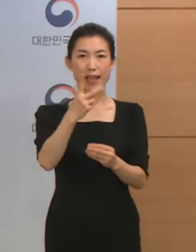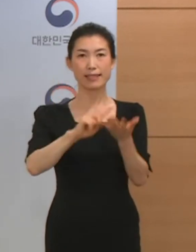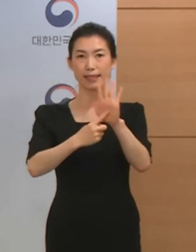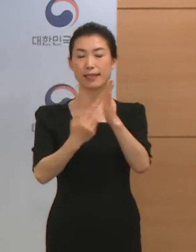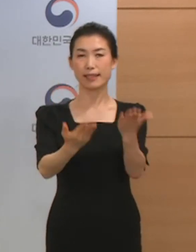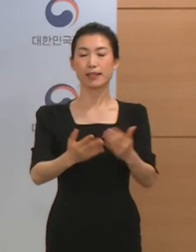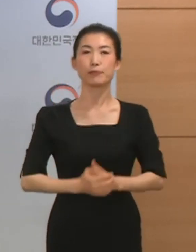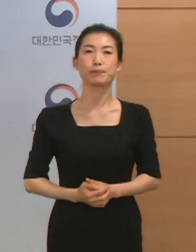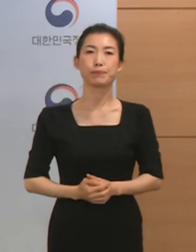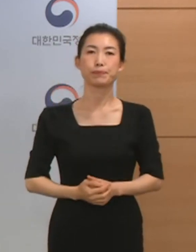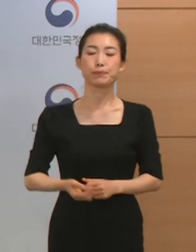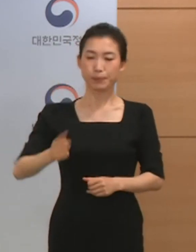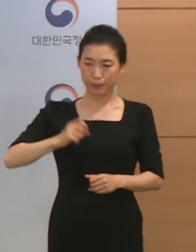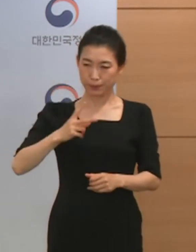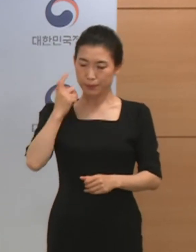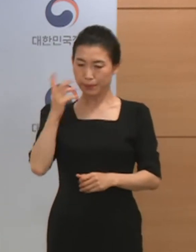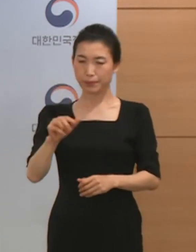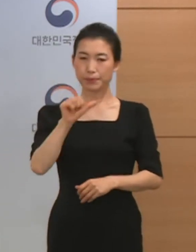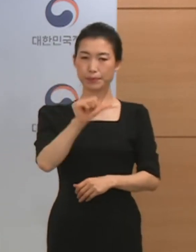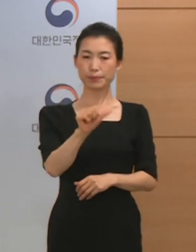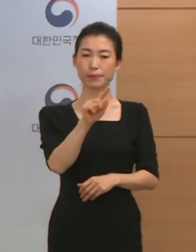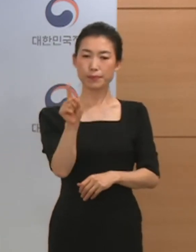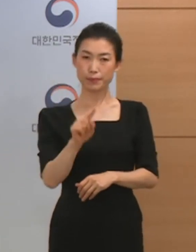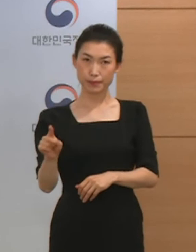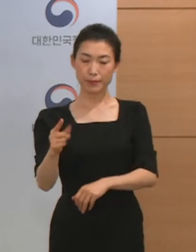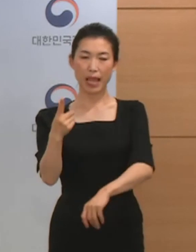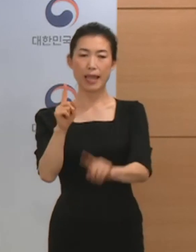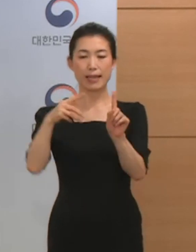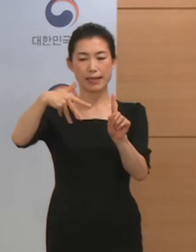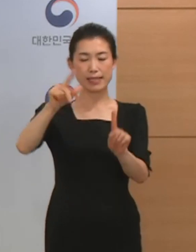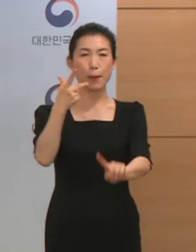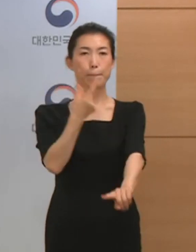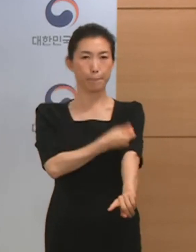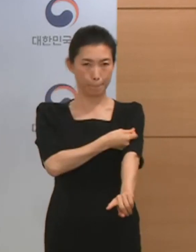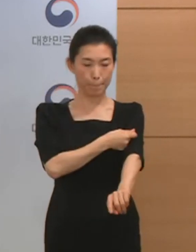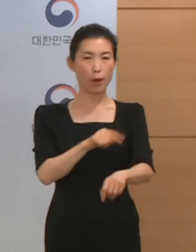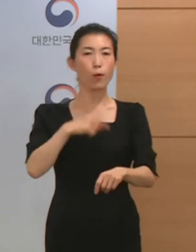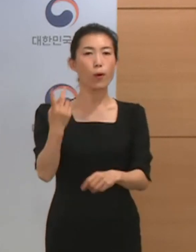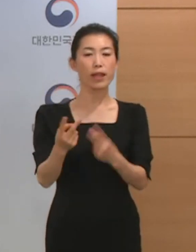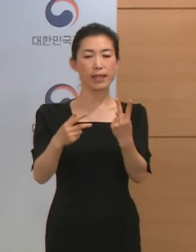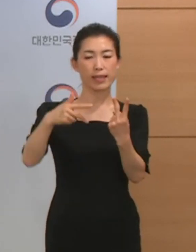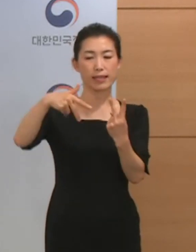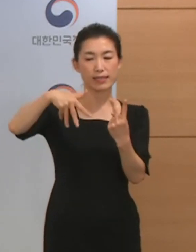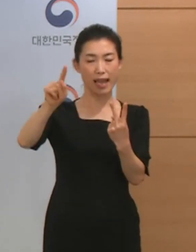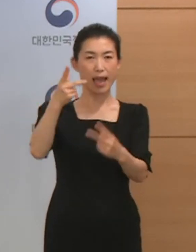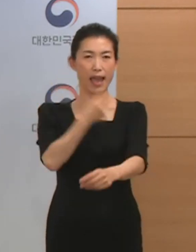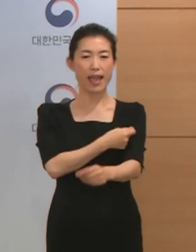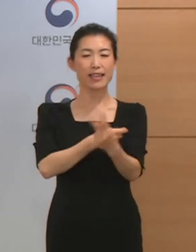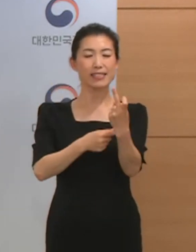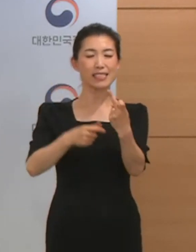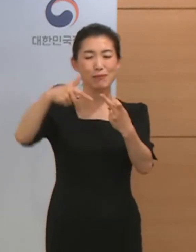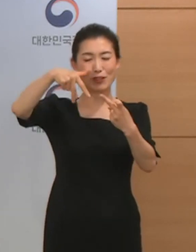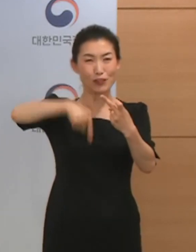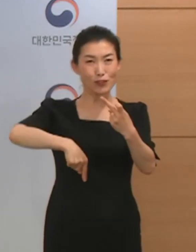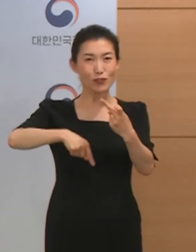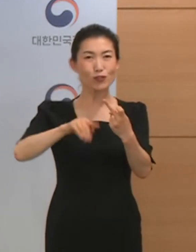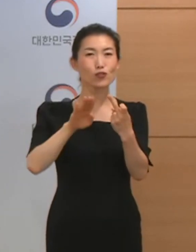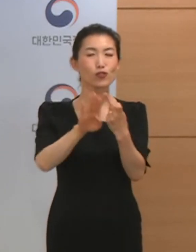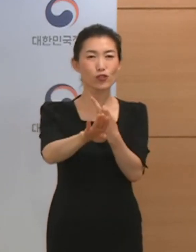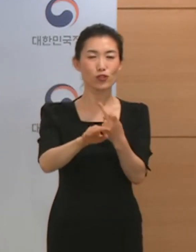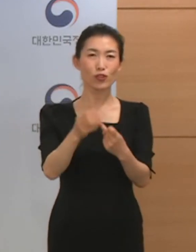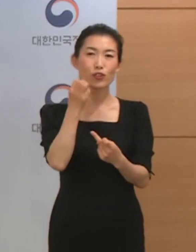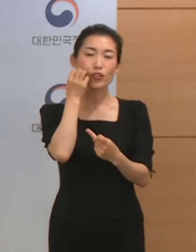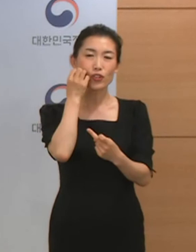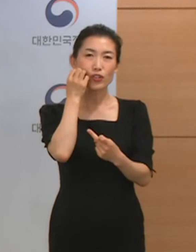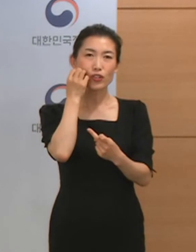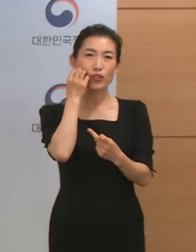아스트라제네카 접종자가 두 번째 도스를 12주보다 일찍 접종받았을 경우 완전한 면역력이 생기지